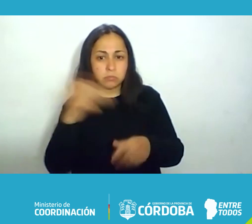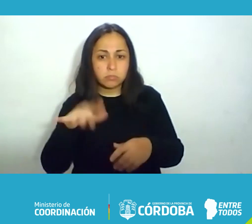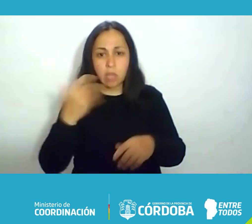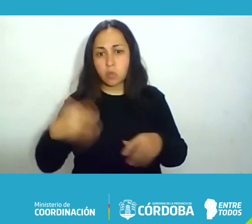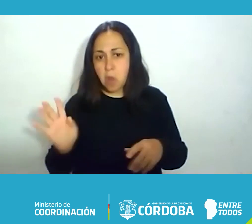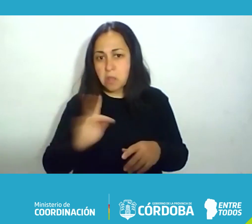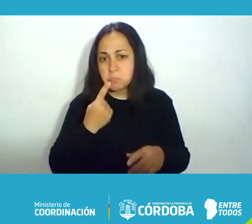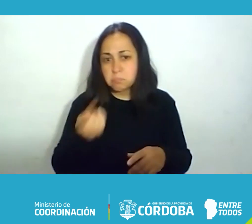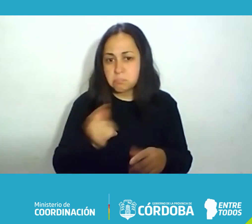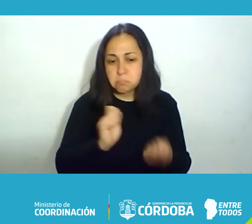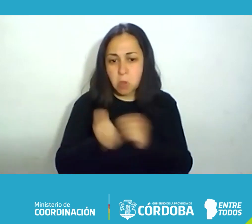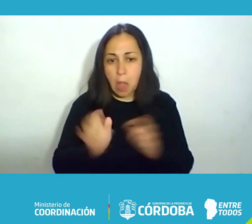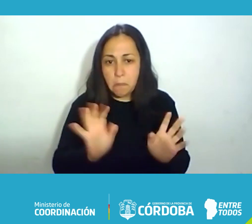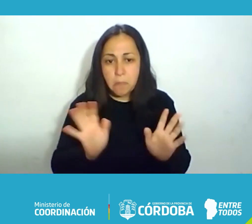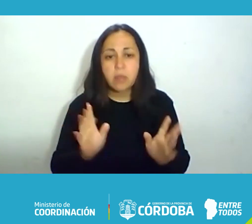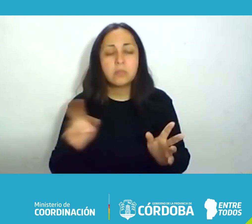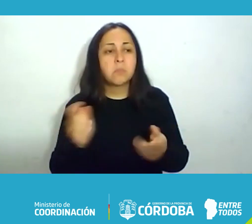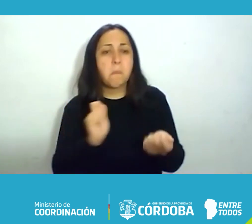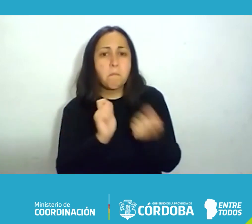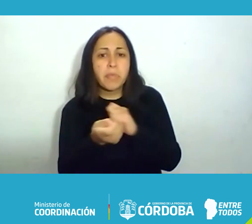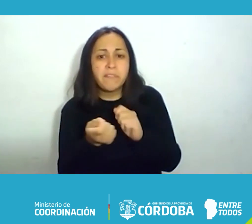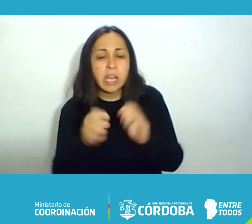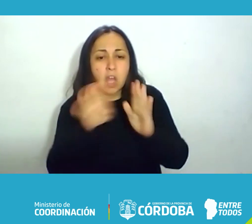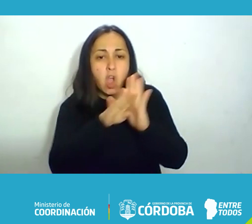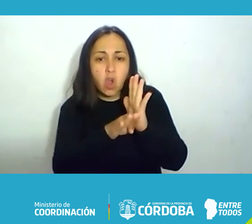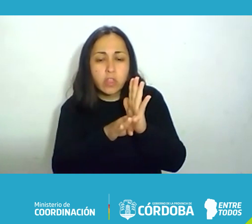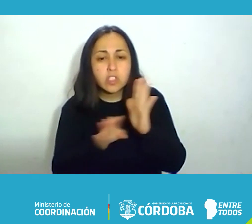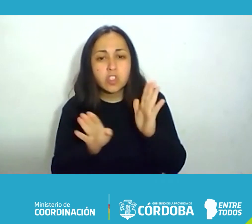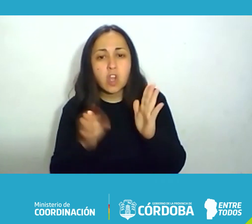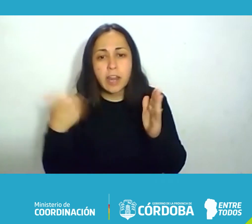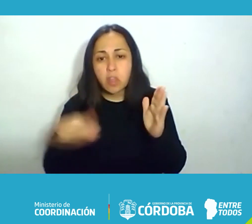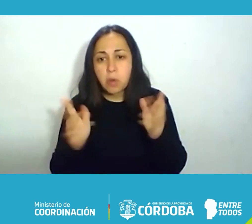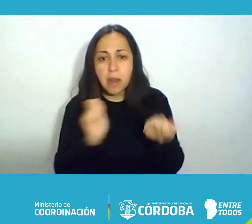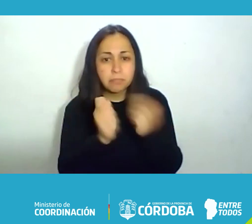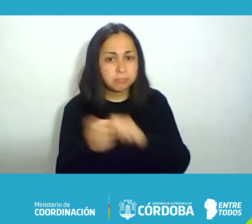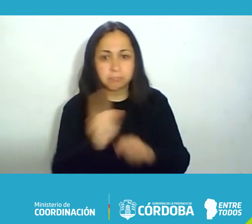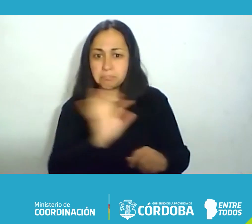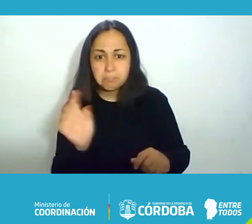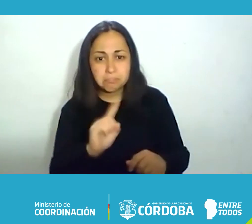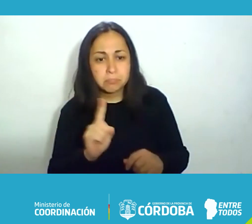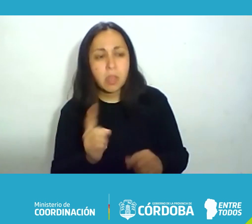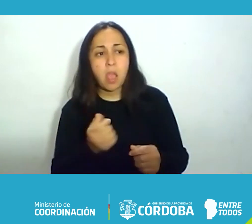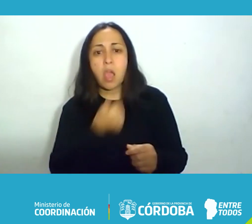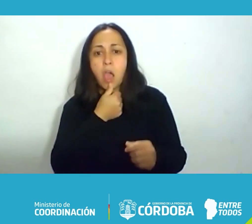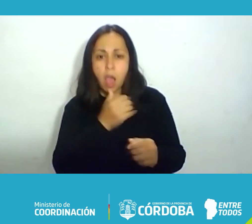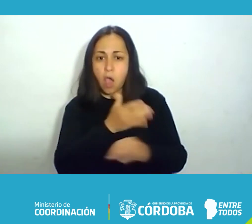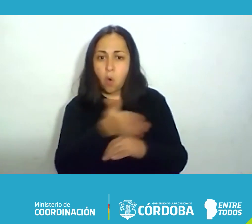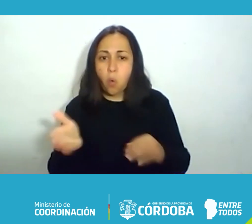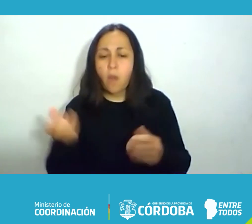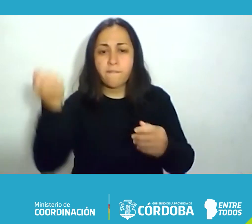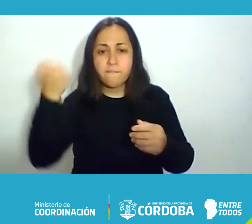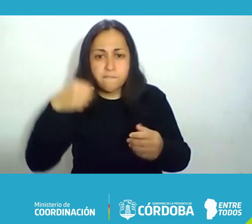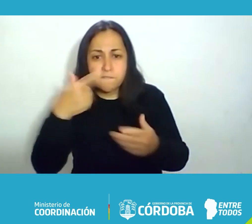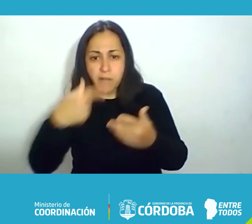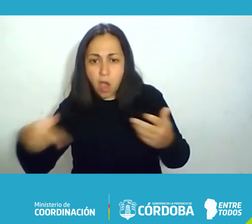objetivos generales destaca que se verificó que no habrá ninguna modificación de las condiciones naturales. Se contará con paso de agua y paso de